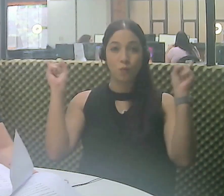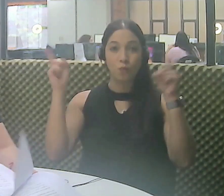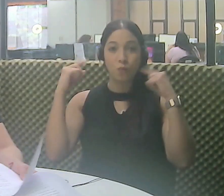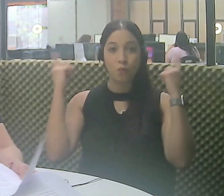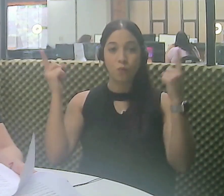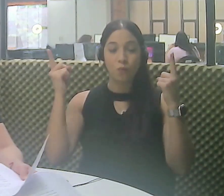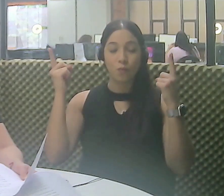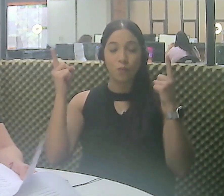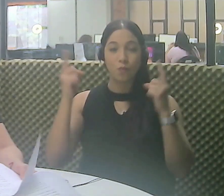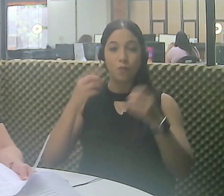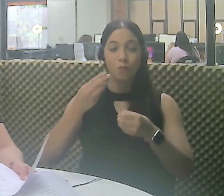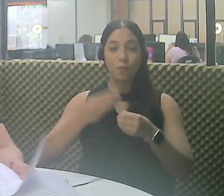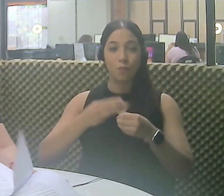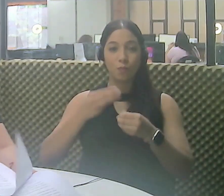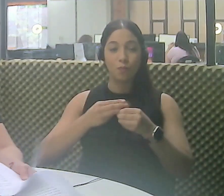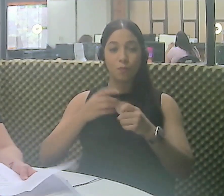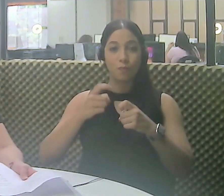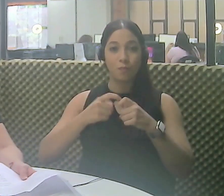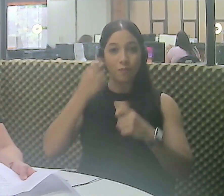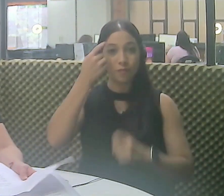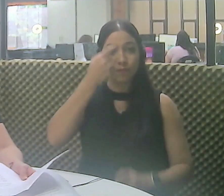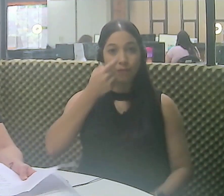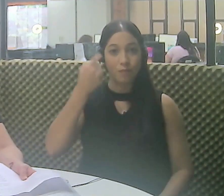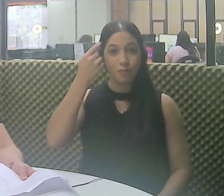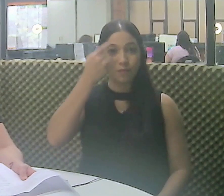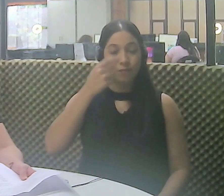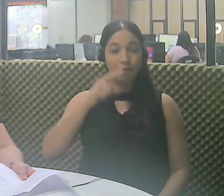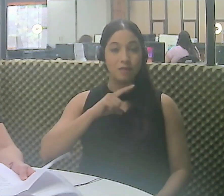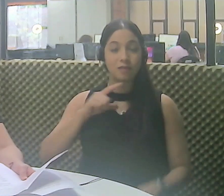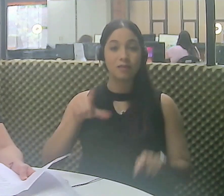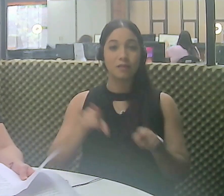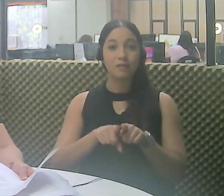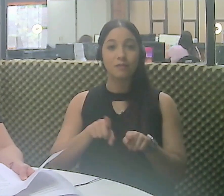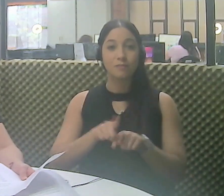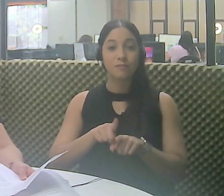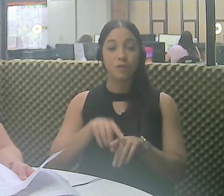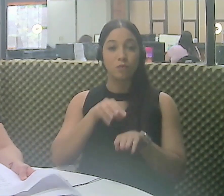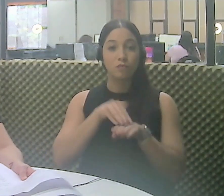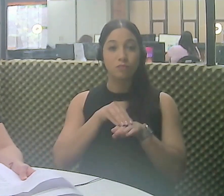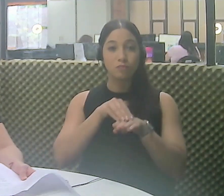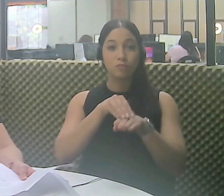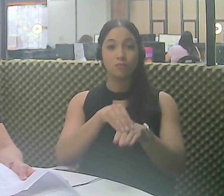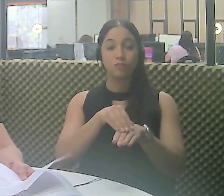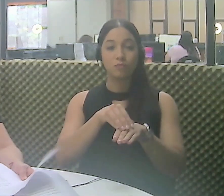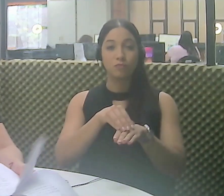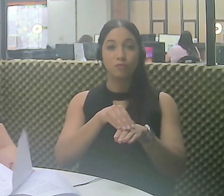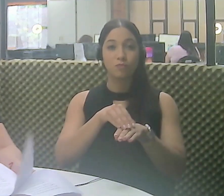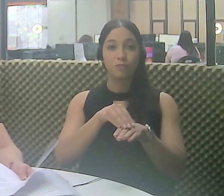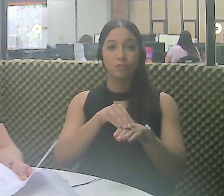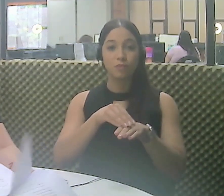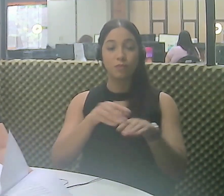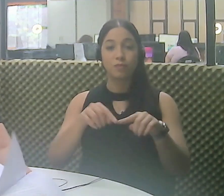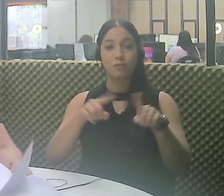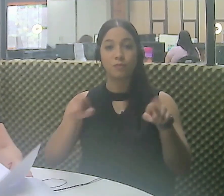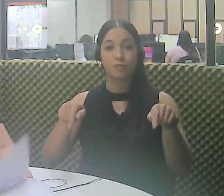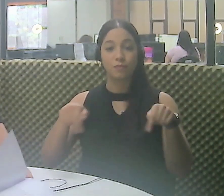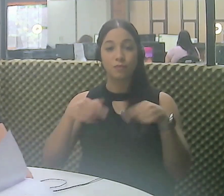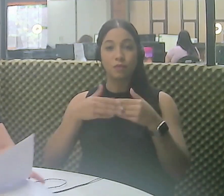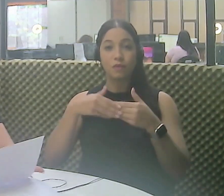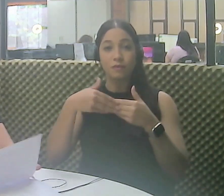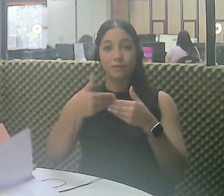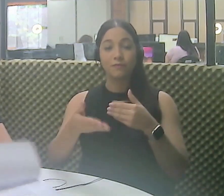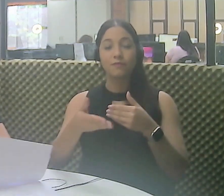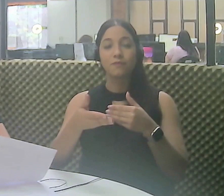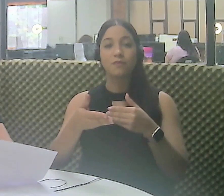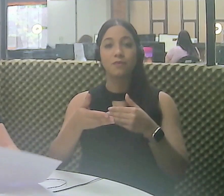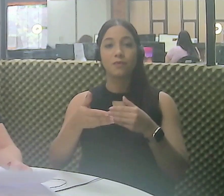de Oftalmologia, a população agora conta com o Oftalmo Móvel, que está instalado em um container na área externa